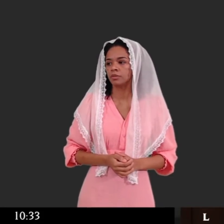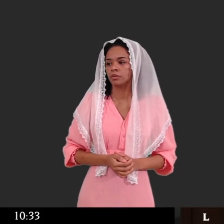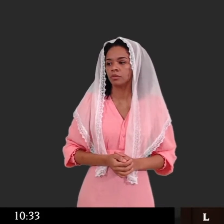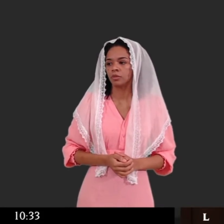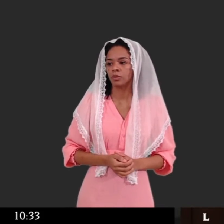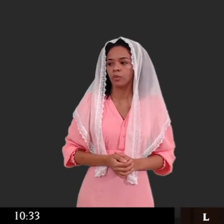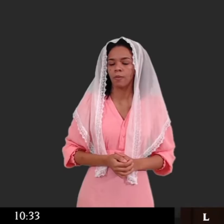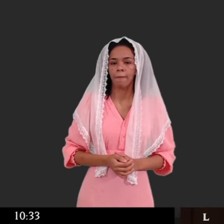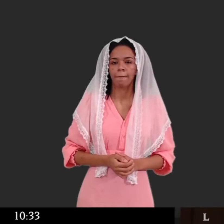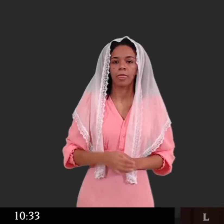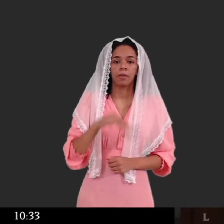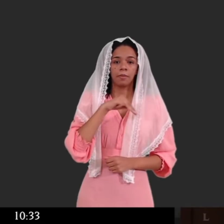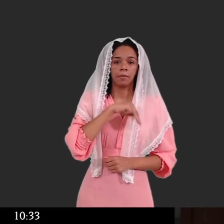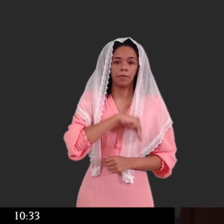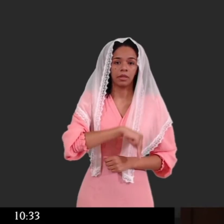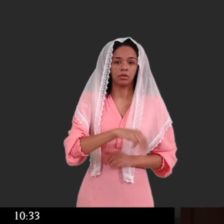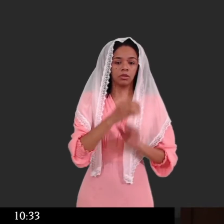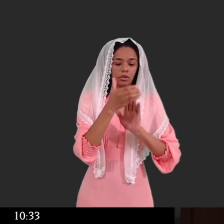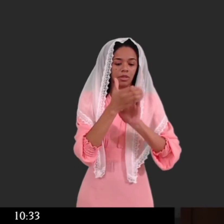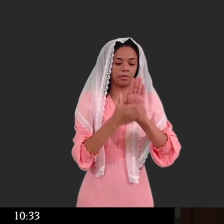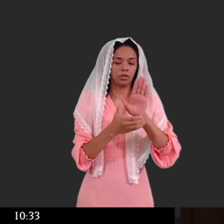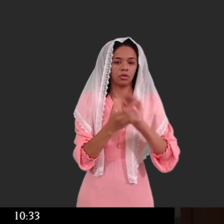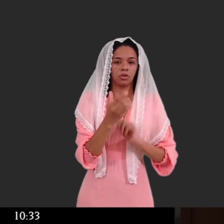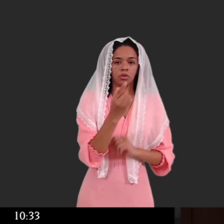No capítulo 13,